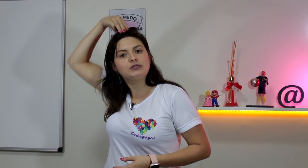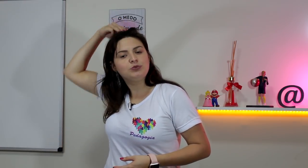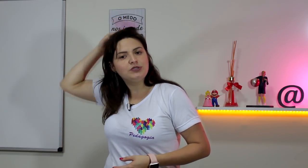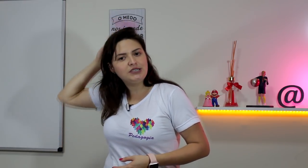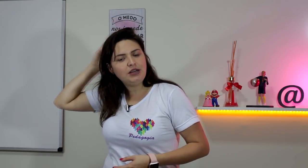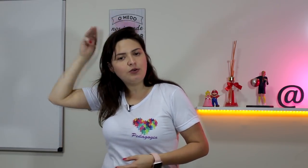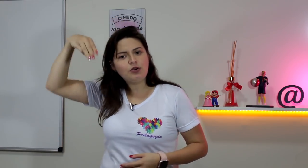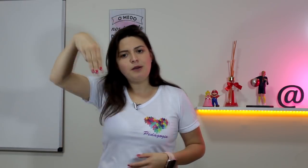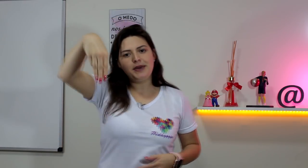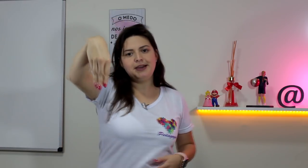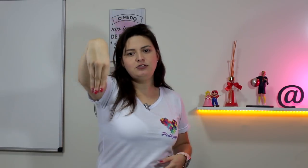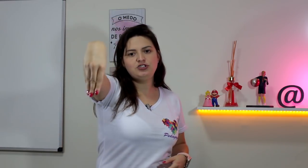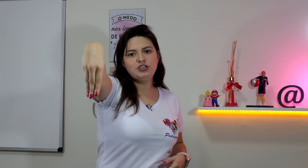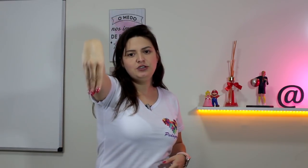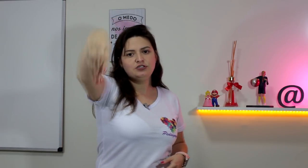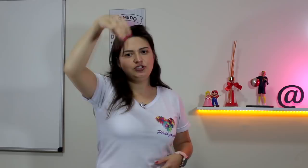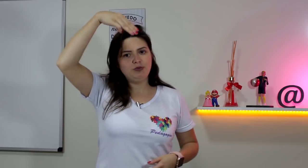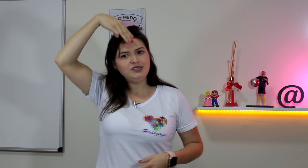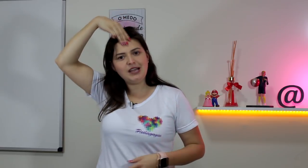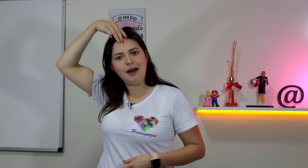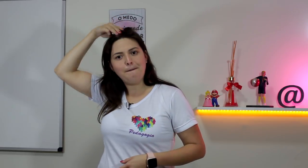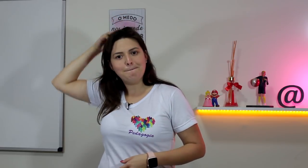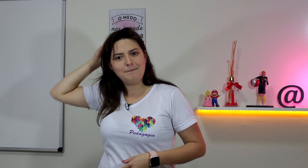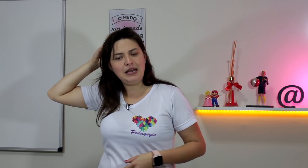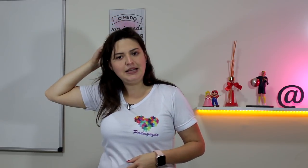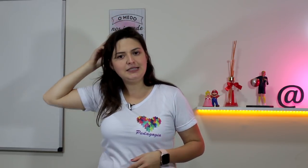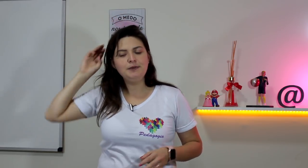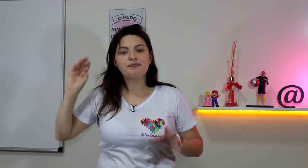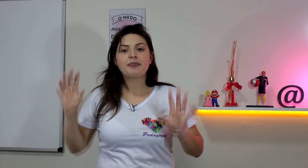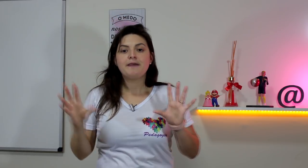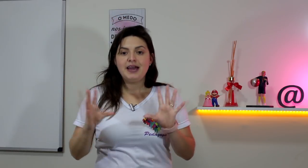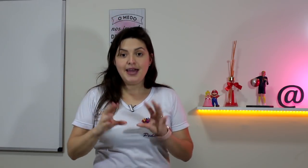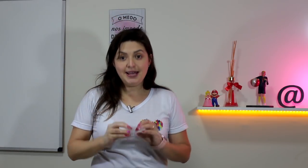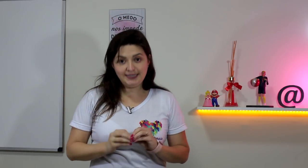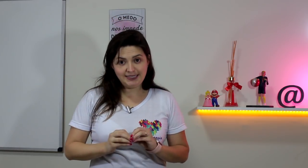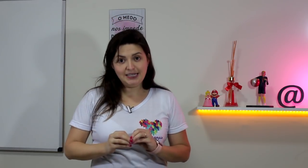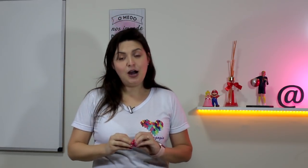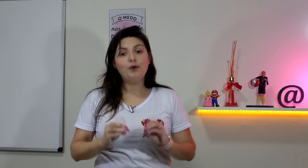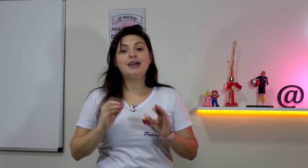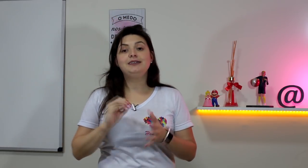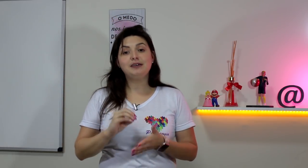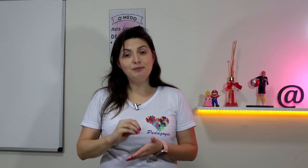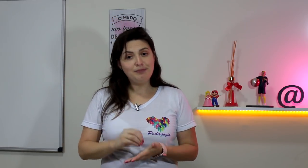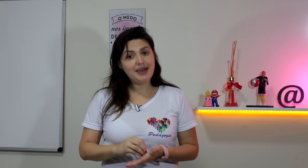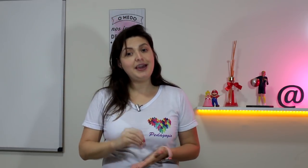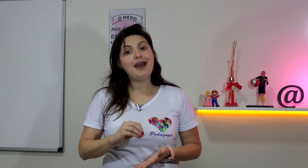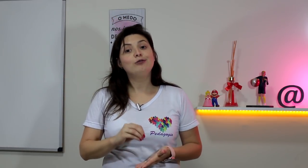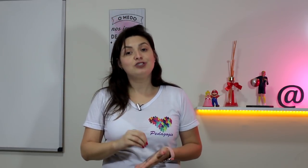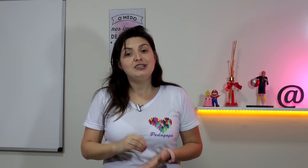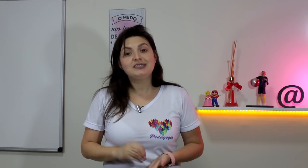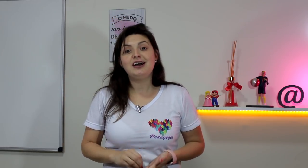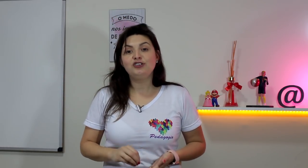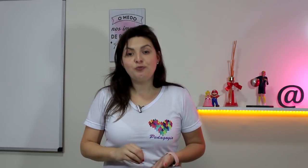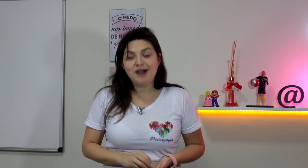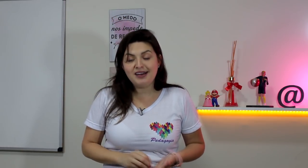mesmo sinal que eu acabei de te mostrar, beleza? Esse sinal, ele também é utilizado